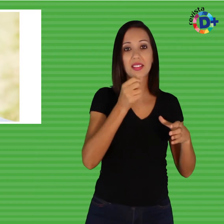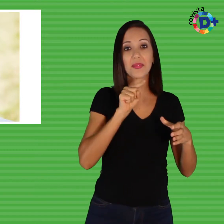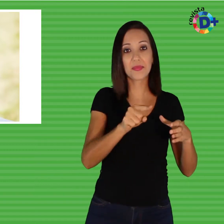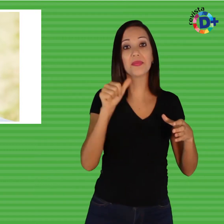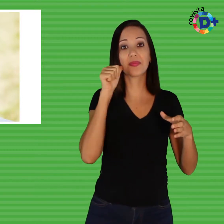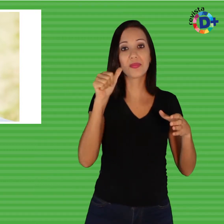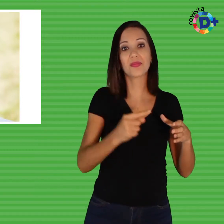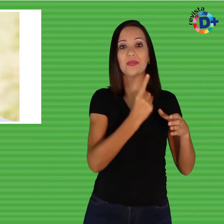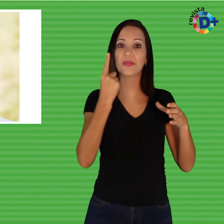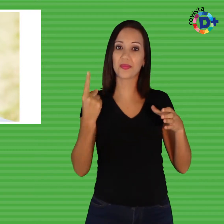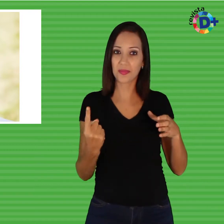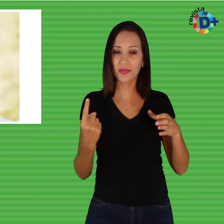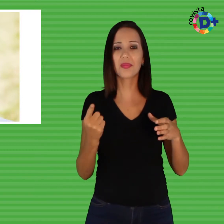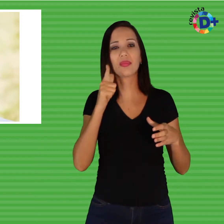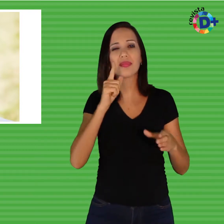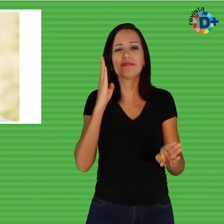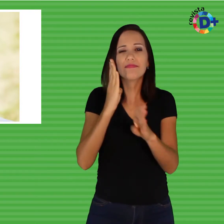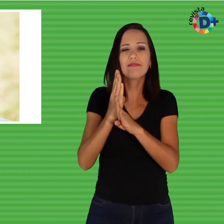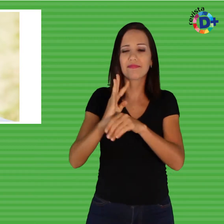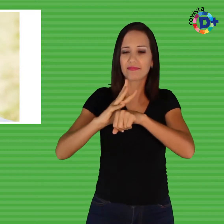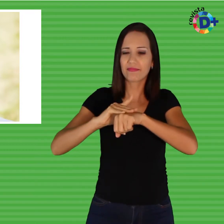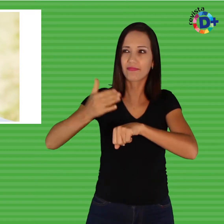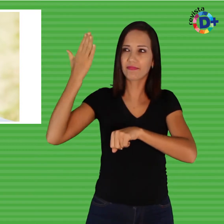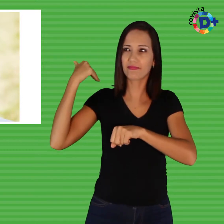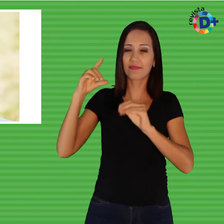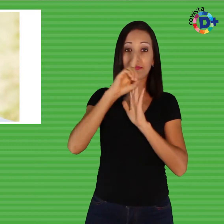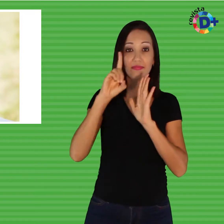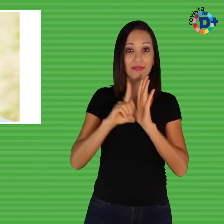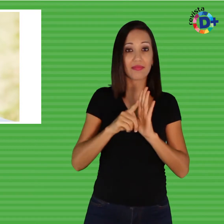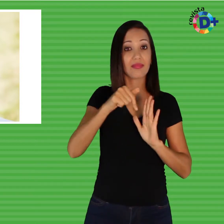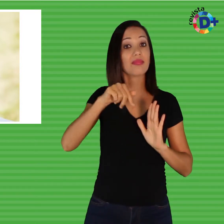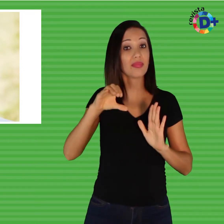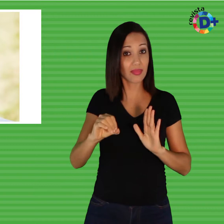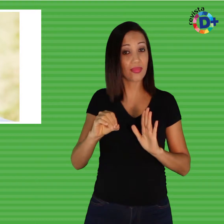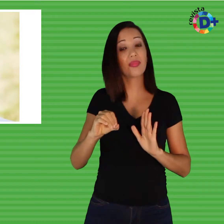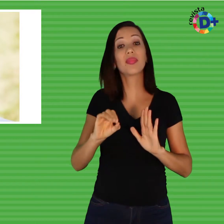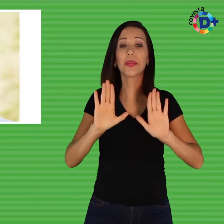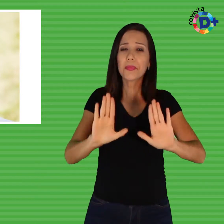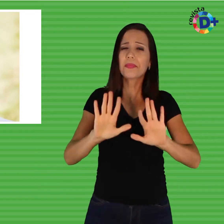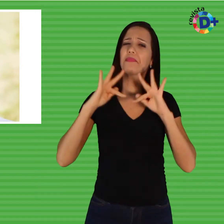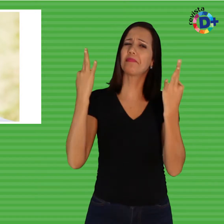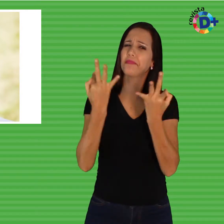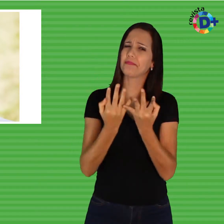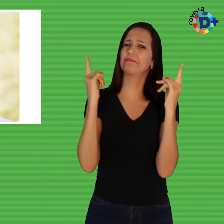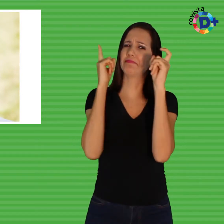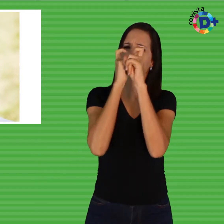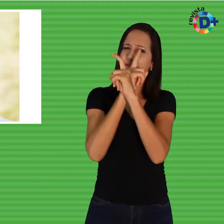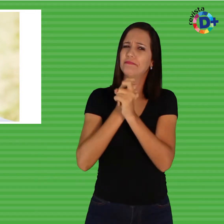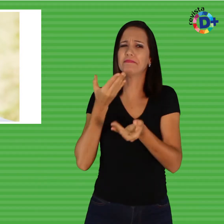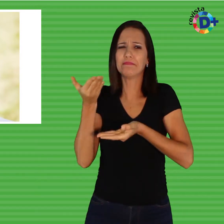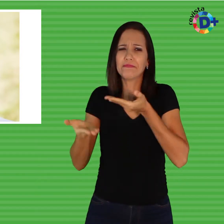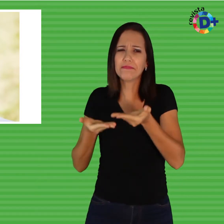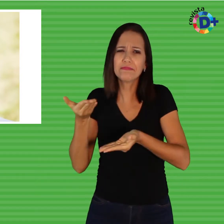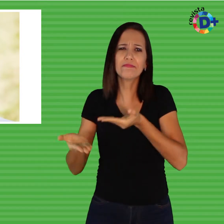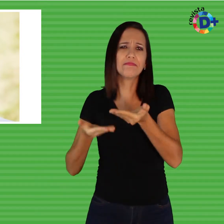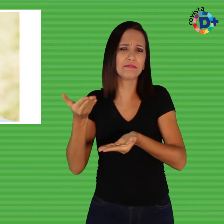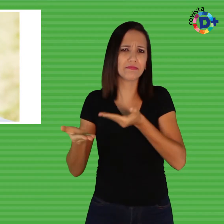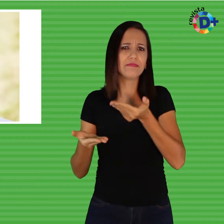meninas. A doença foi identificada na década de 70, mas as famílias ainda sentem dificuldades para tratá-la,